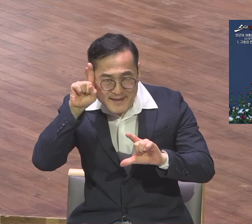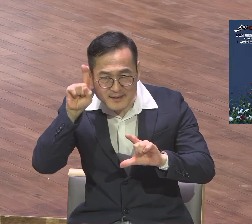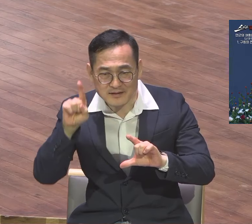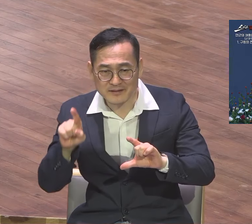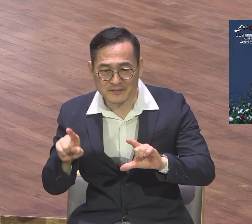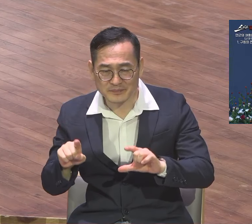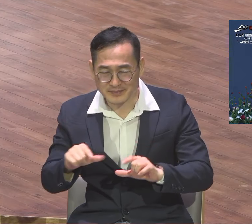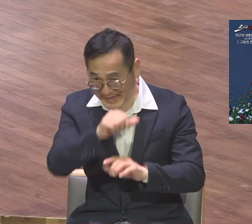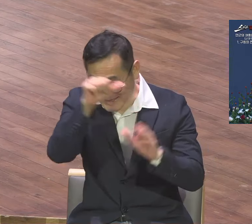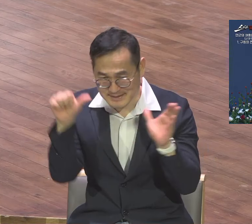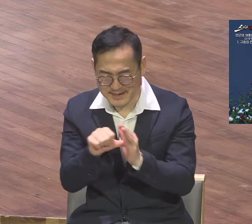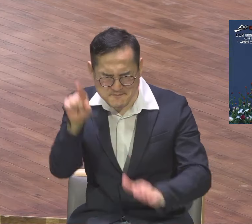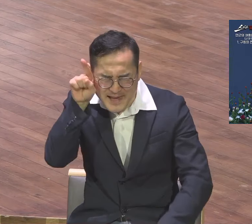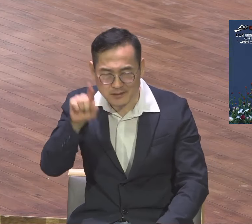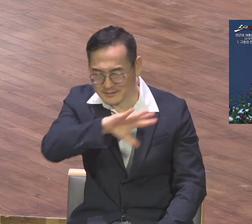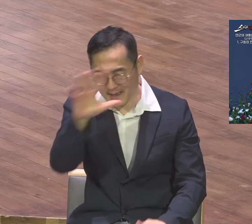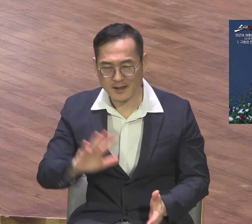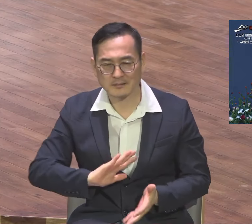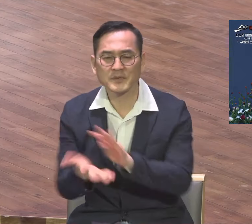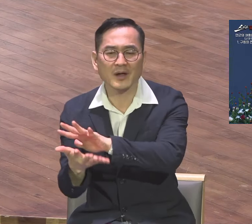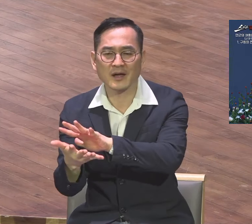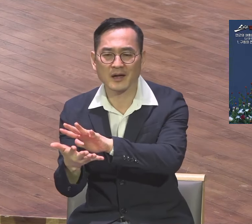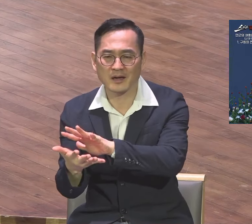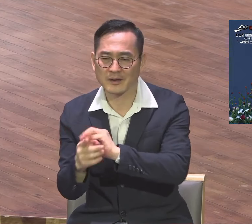인생 전부, 있는 전부다.